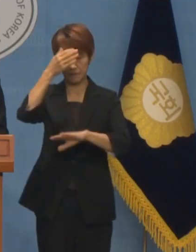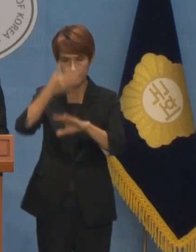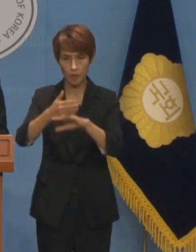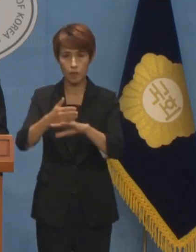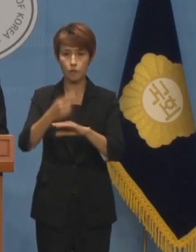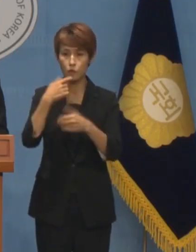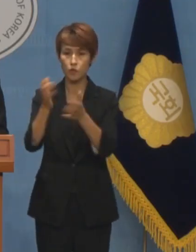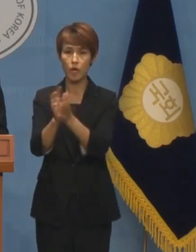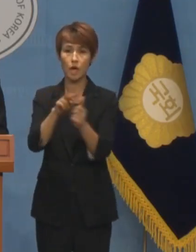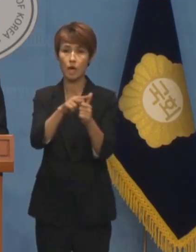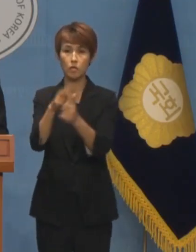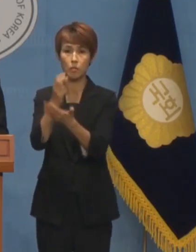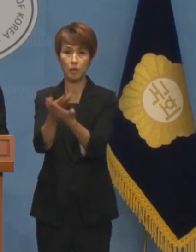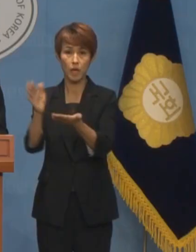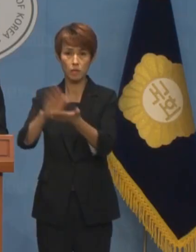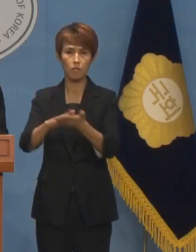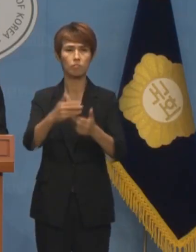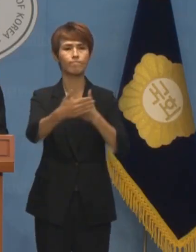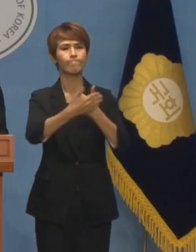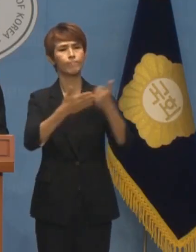간첩법 개정안에 협조하십시오.